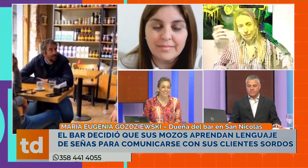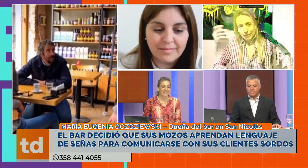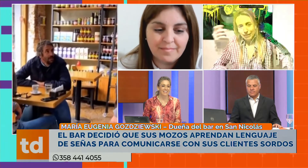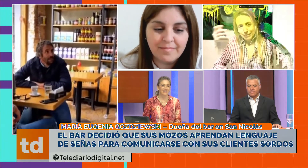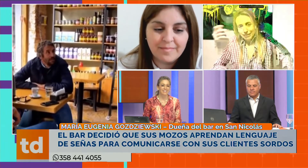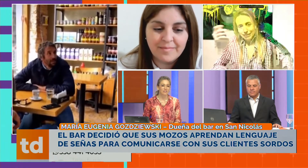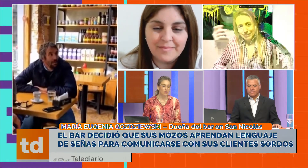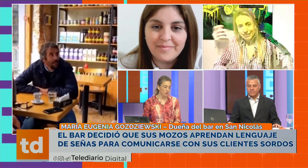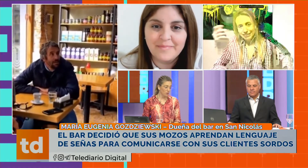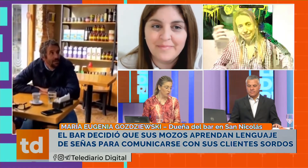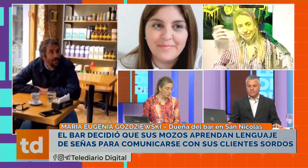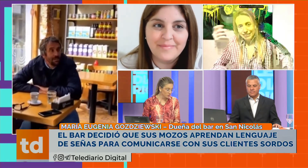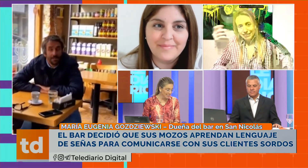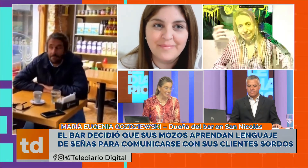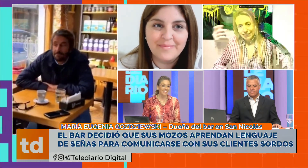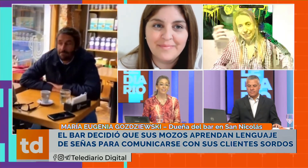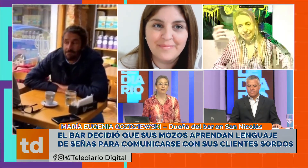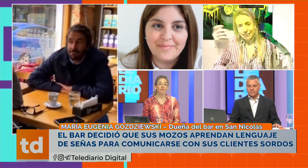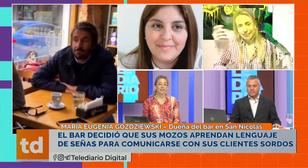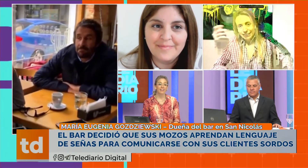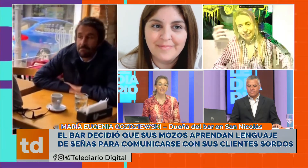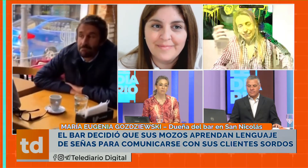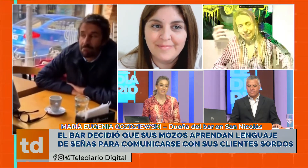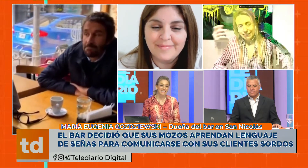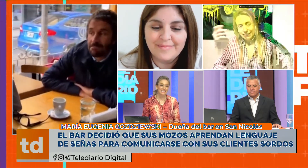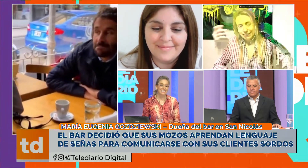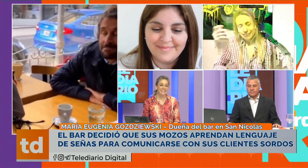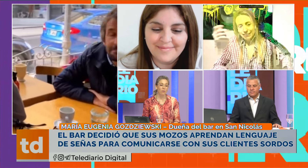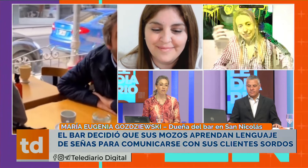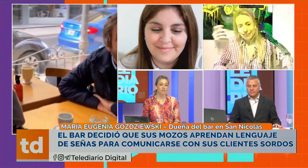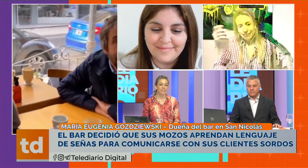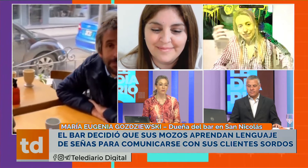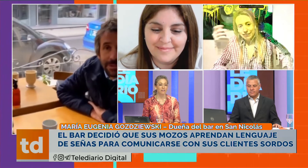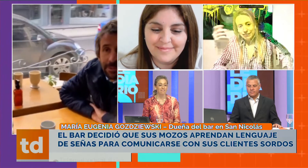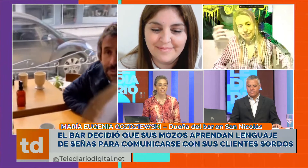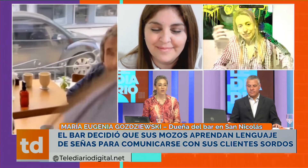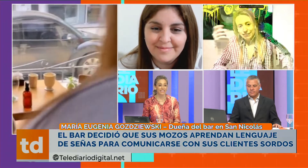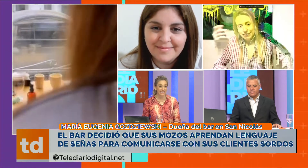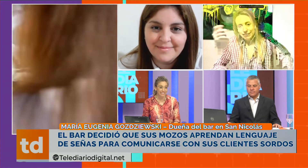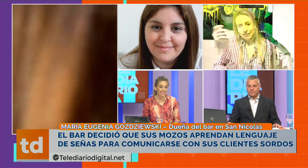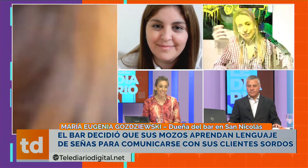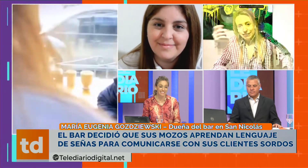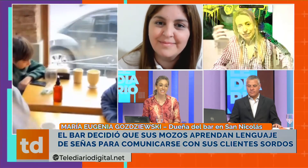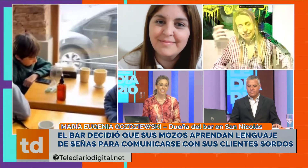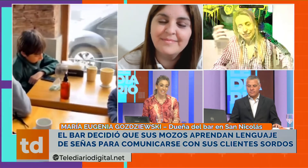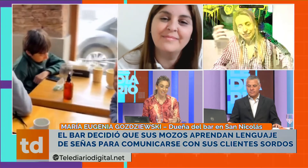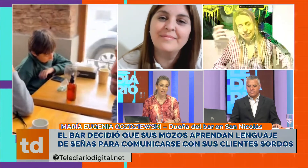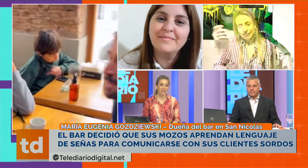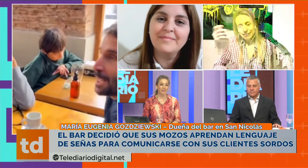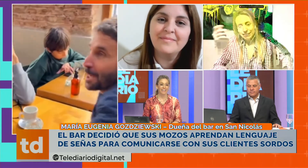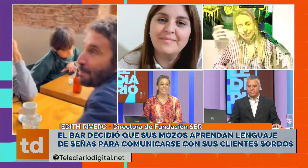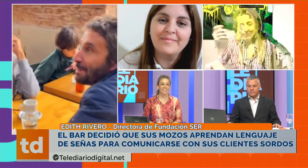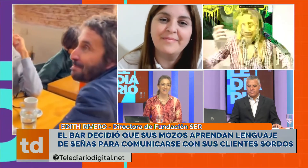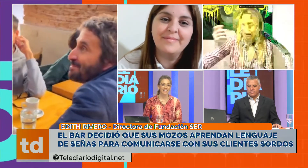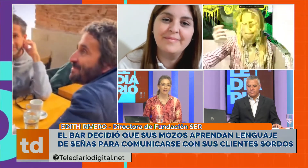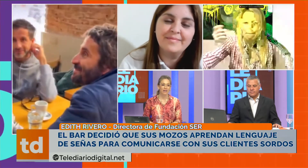de eso. Bueno, consultarte, Edith, ¿cómo fue la experiencia? ¿Cuál fue tu trabajo? ¿El que hiciste allí en el bar